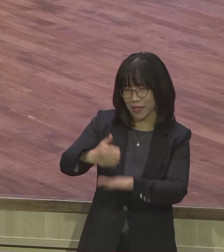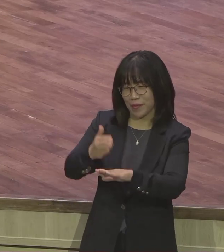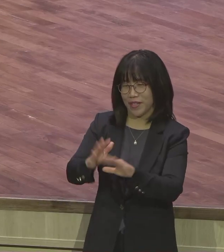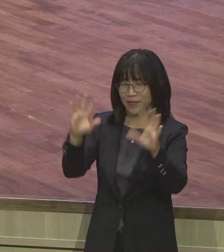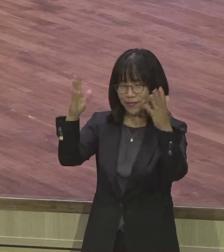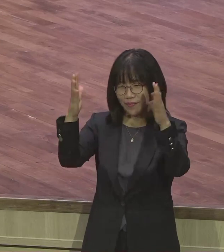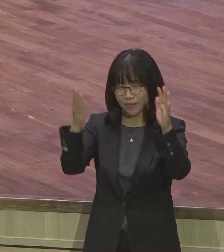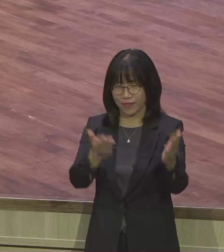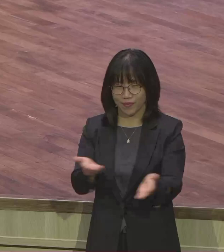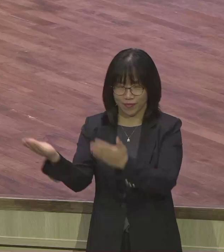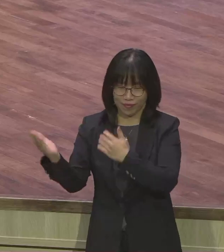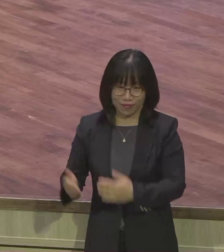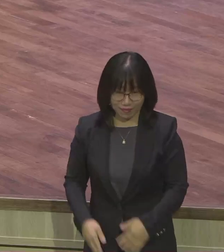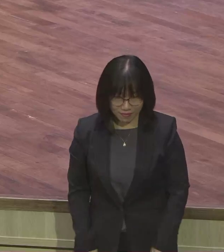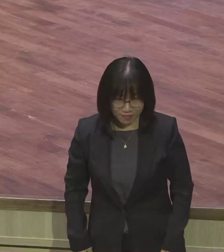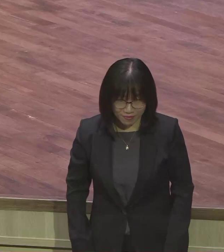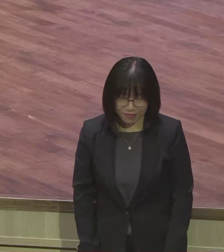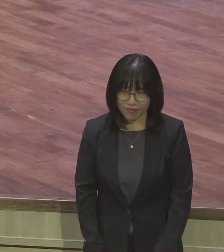합시다. 감사합니다.